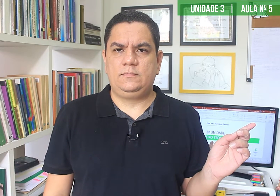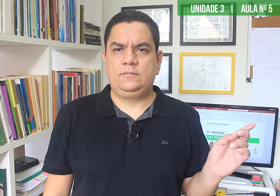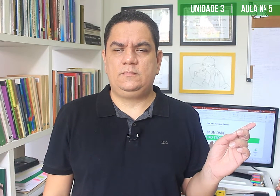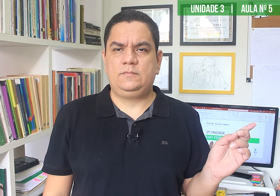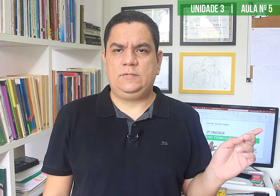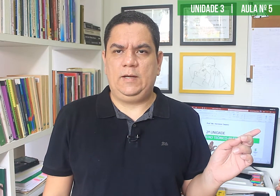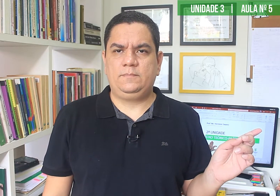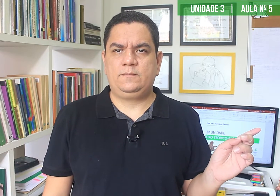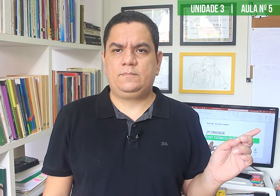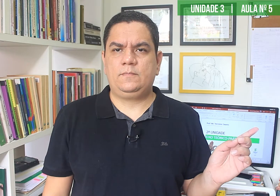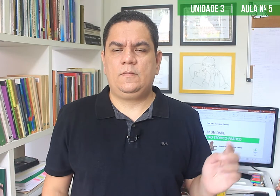tá?